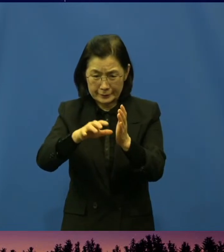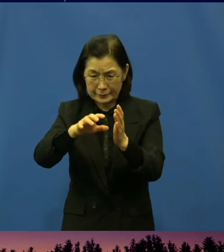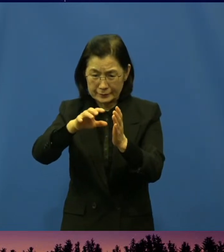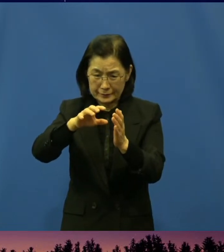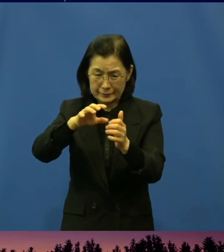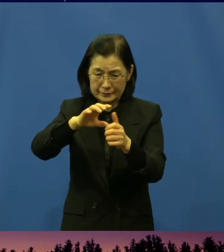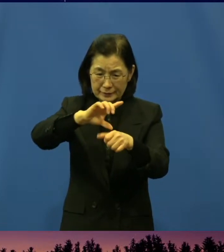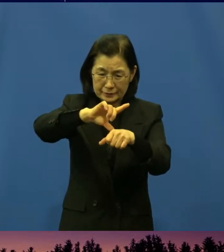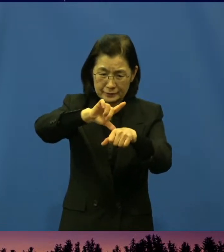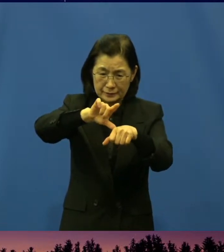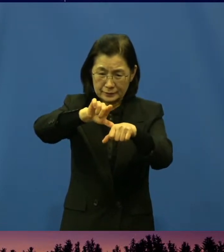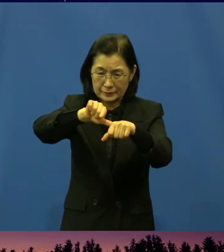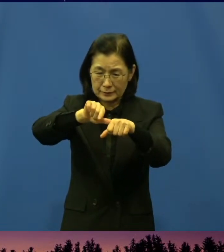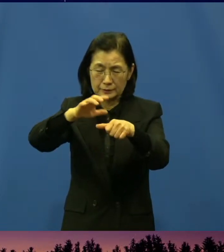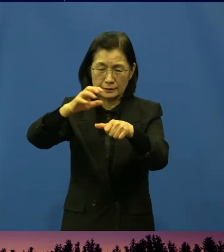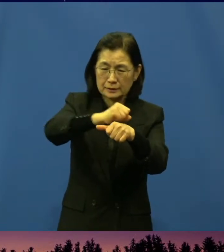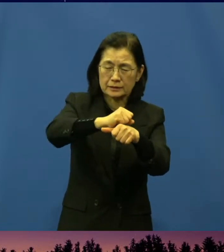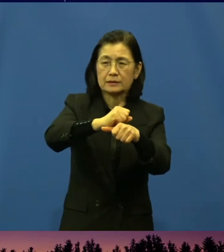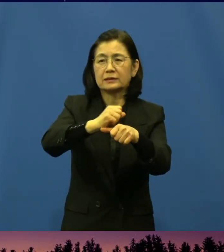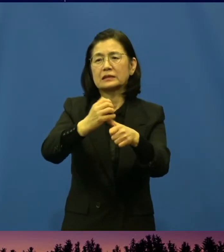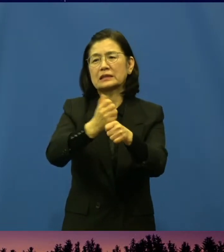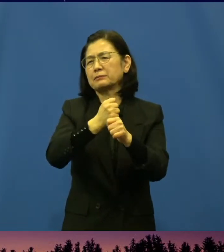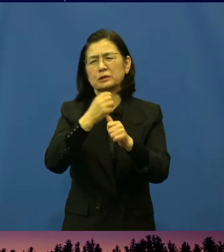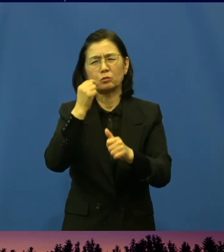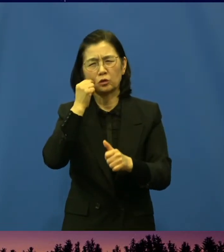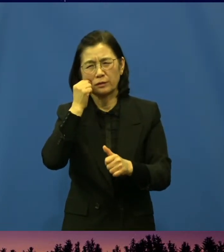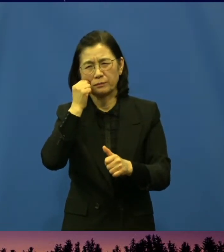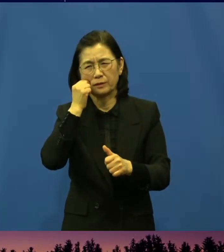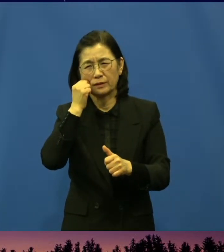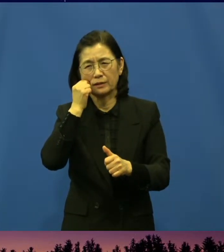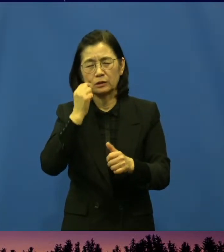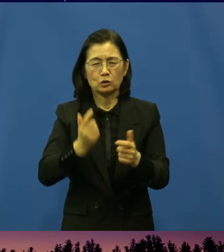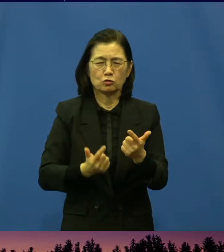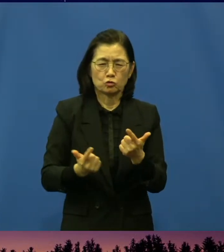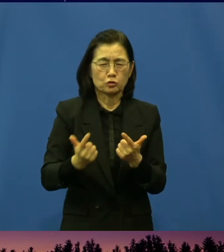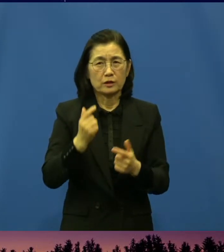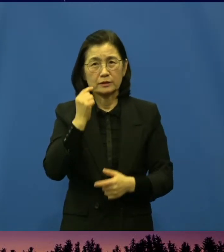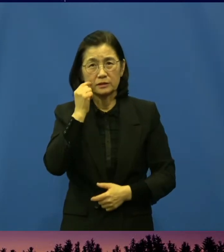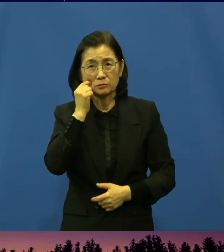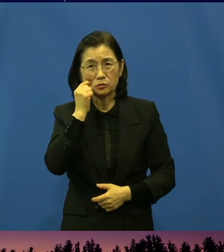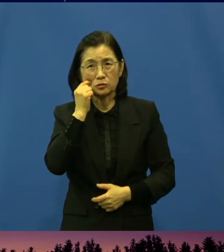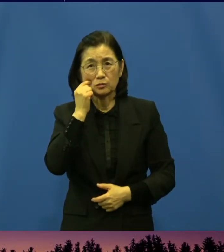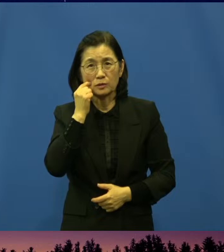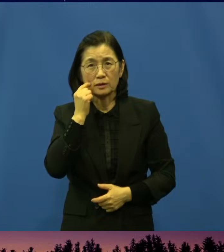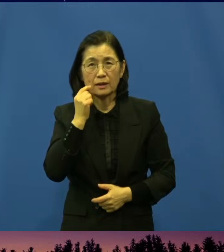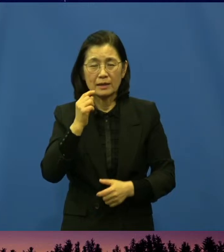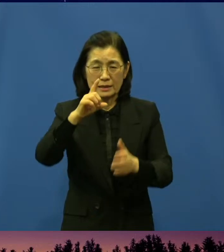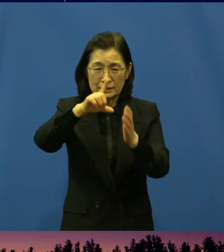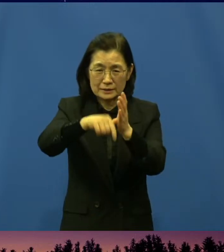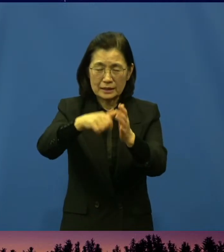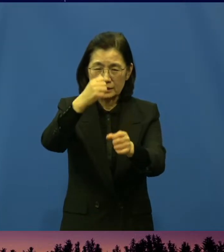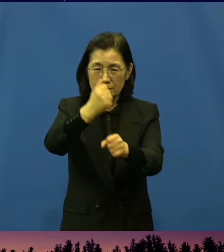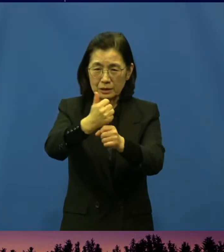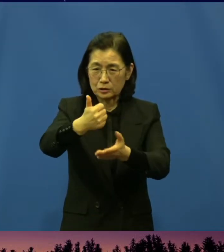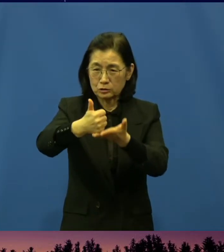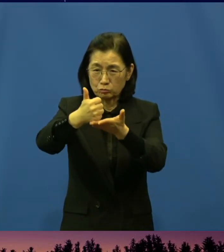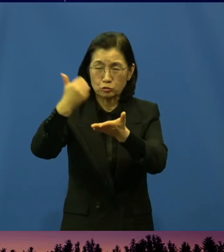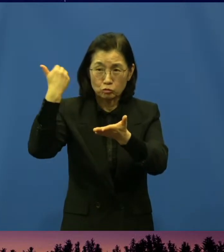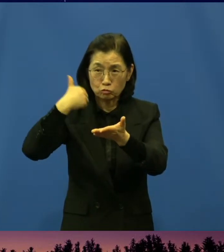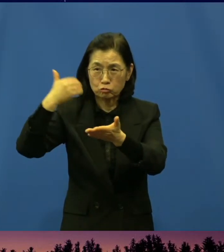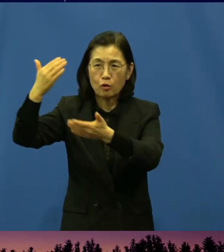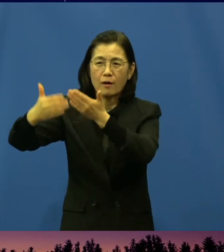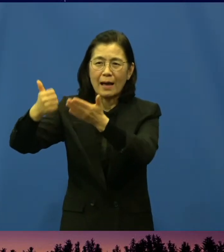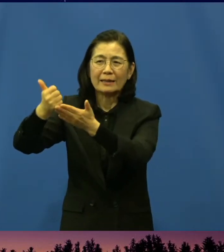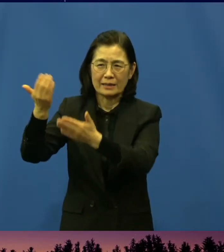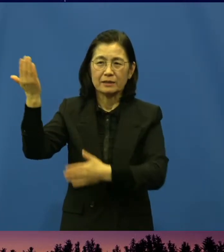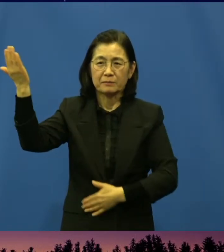신이에요. 그런데 우리는 시간을 조정 못합니다. 시간을 창조하신 분은 하나님이세요. 우리는